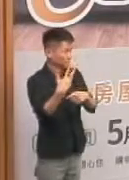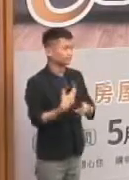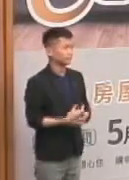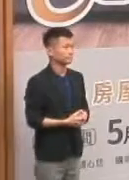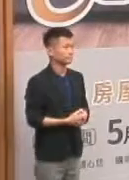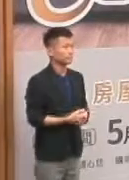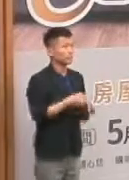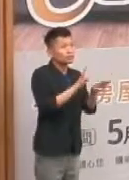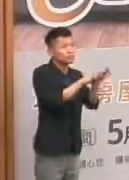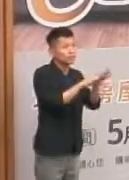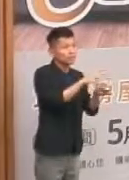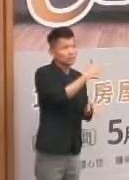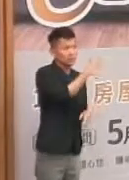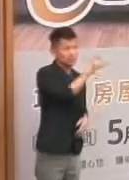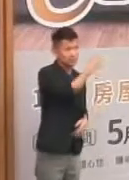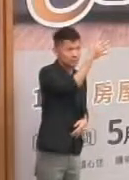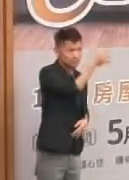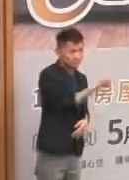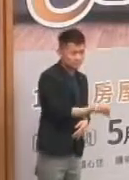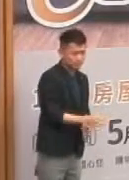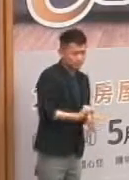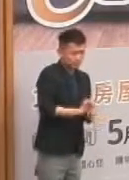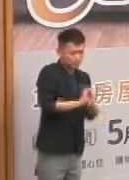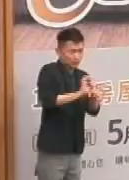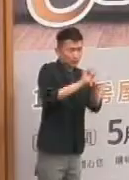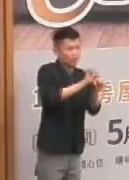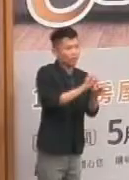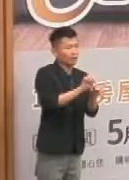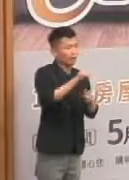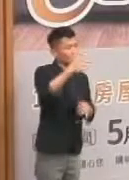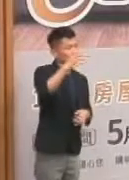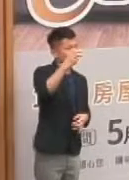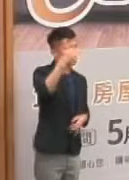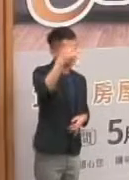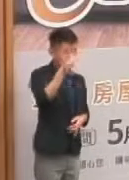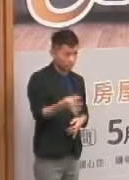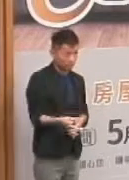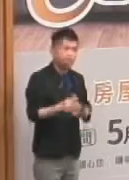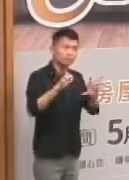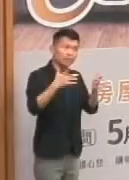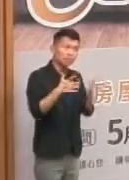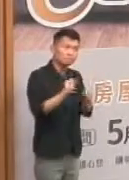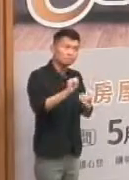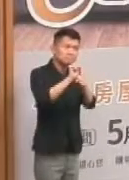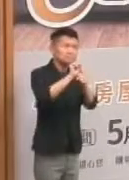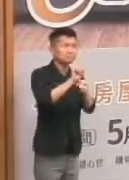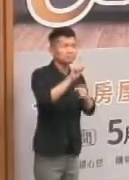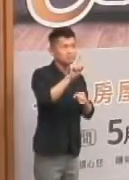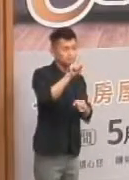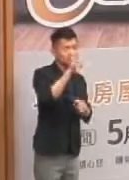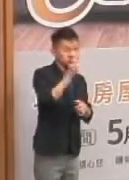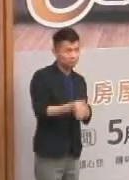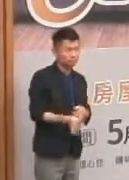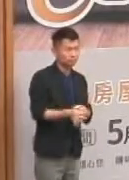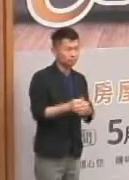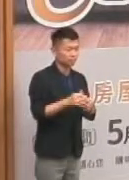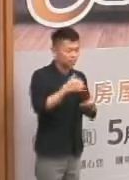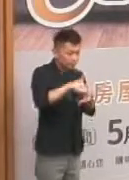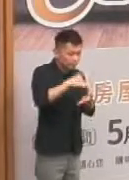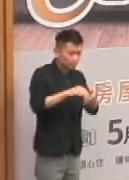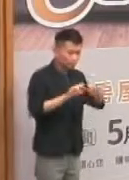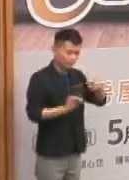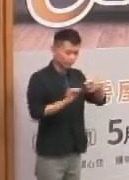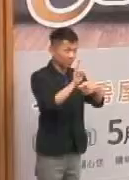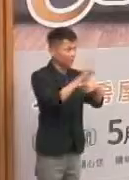部分从771亿啊成长到792亿，大概增加约略21亿，那成长比例大概2.69%。